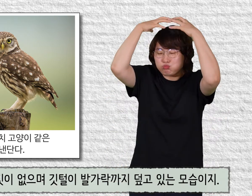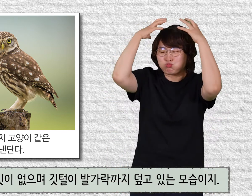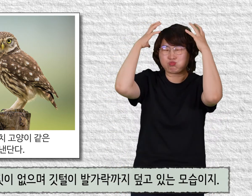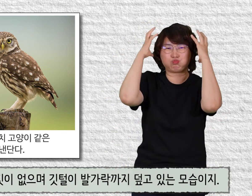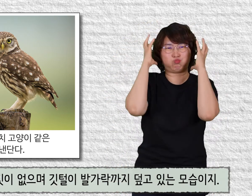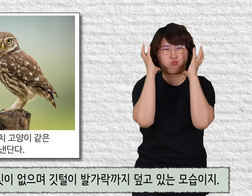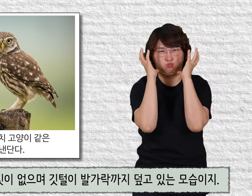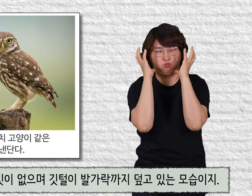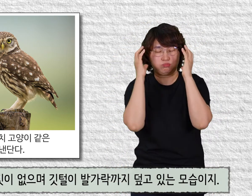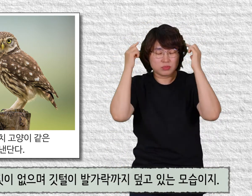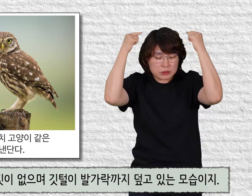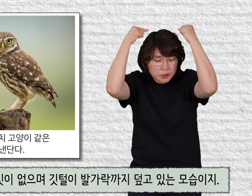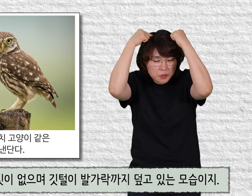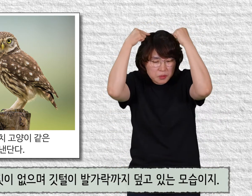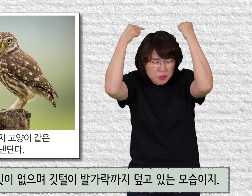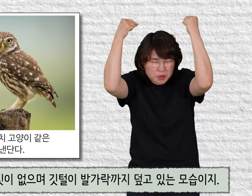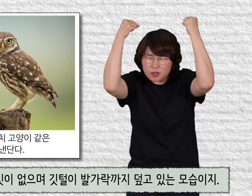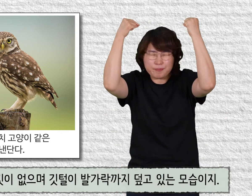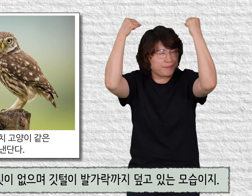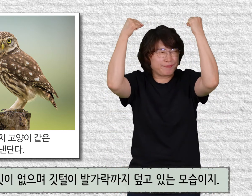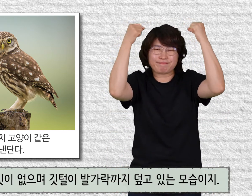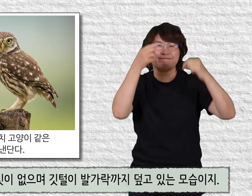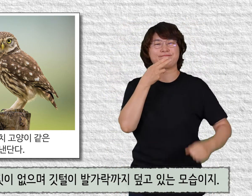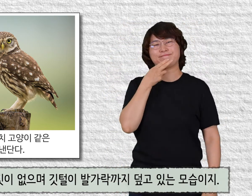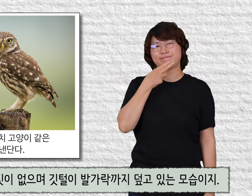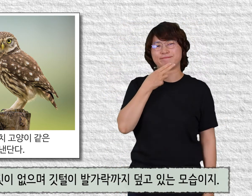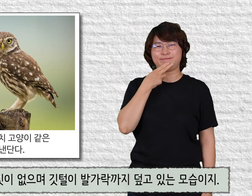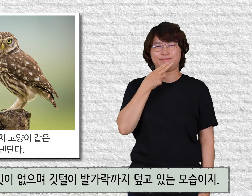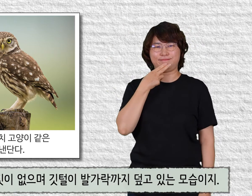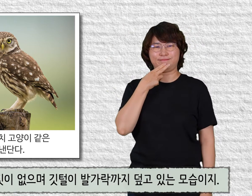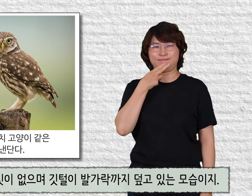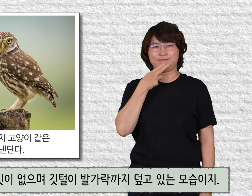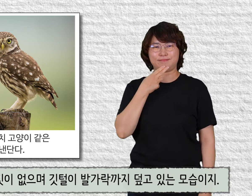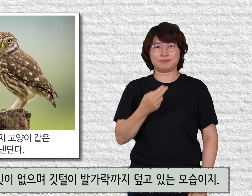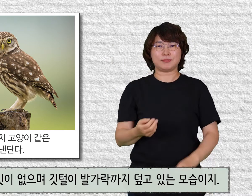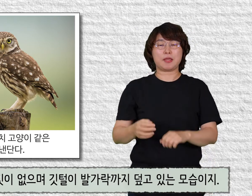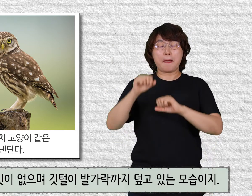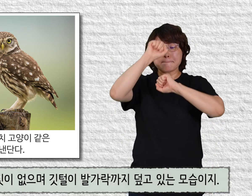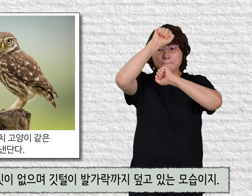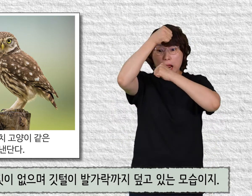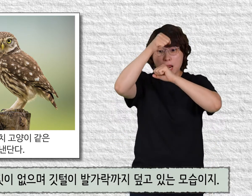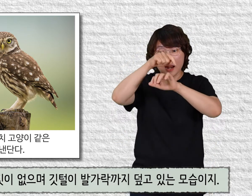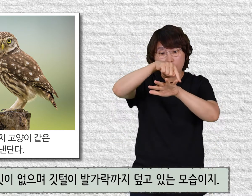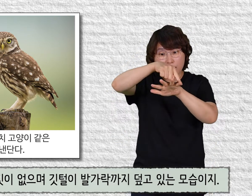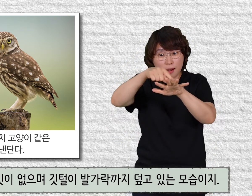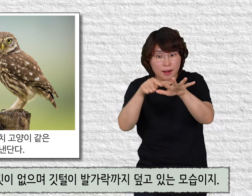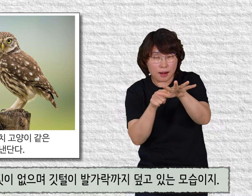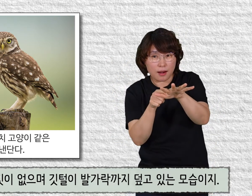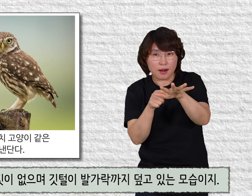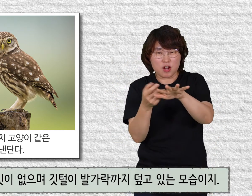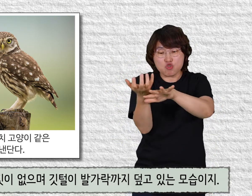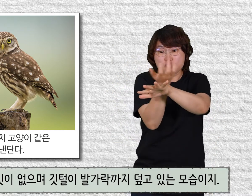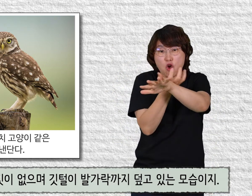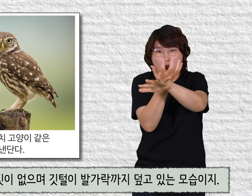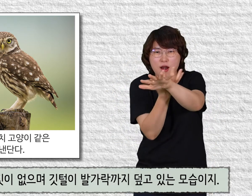머리는 둥글고 귀깃이 없으며 깃털이 발가락까지 덮고 있는 모습이지.